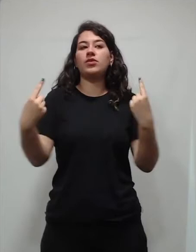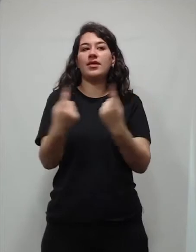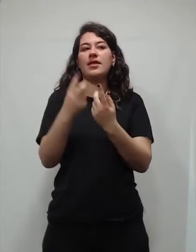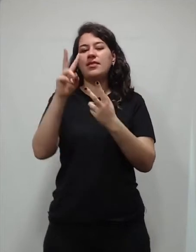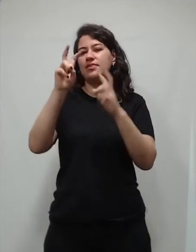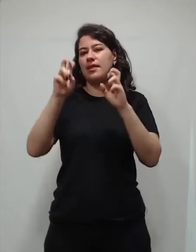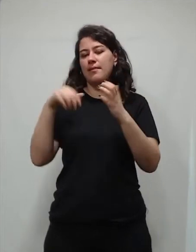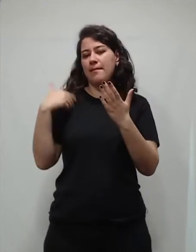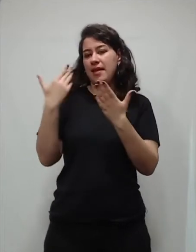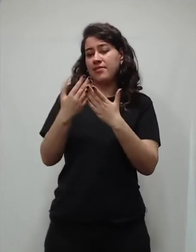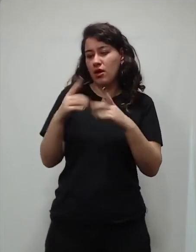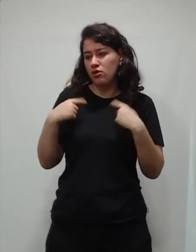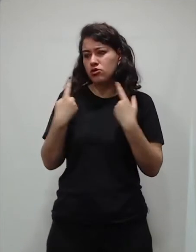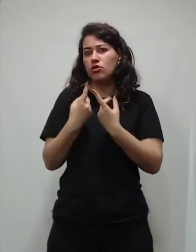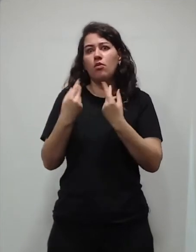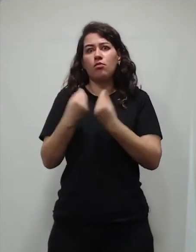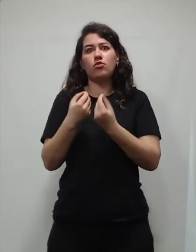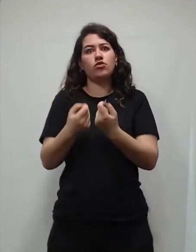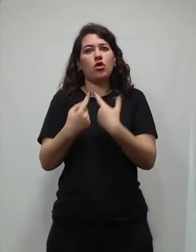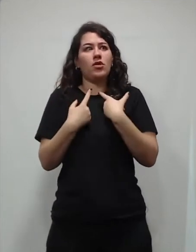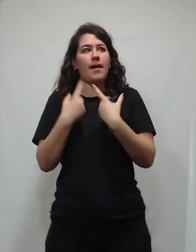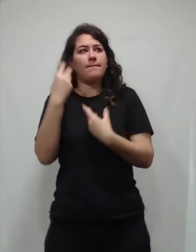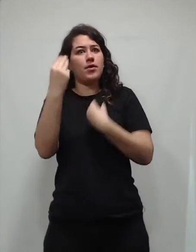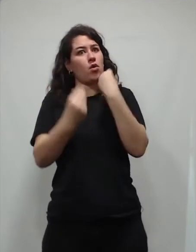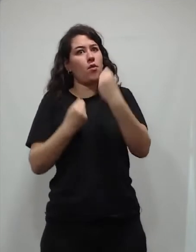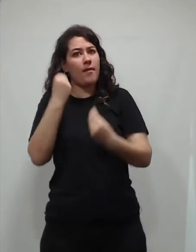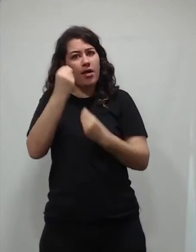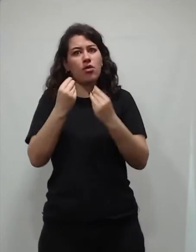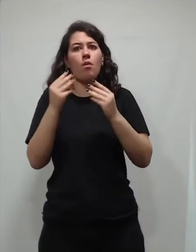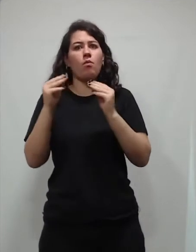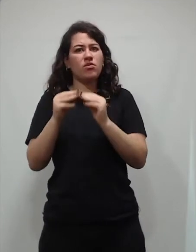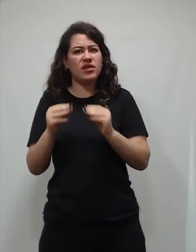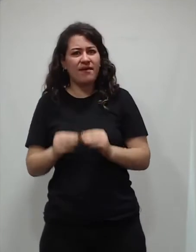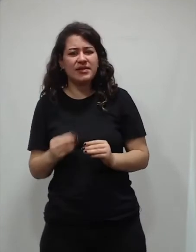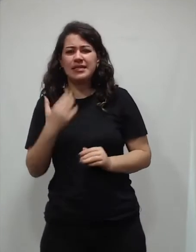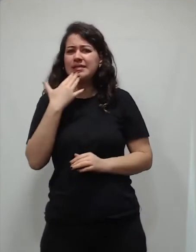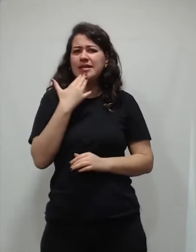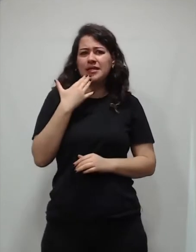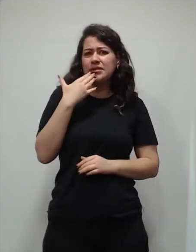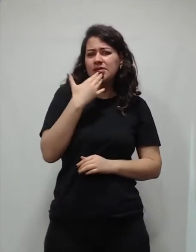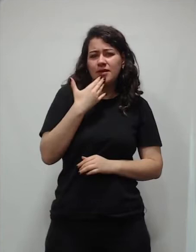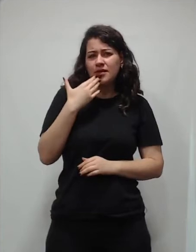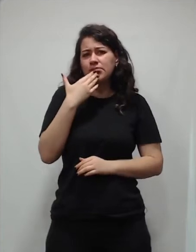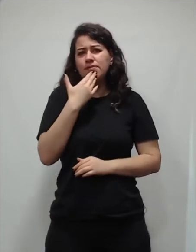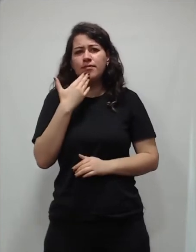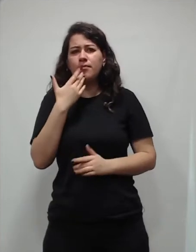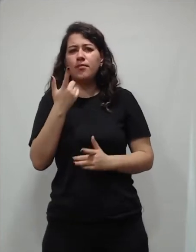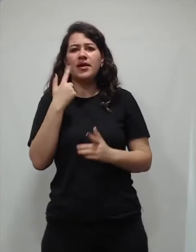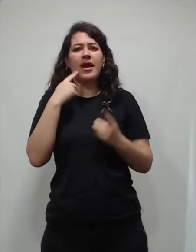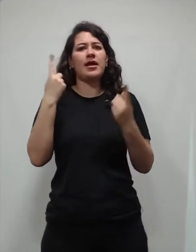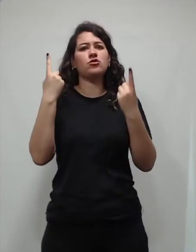fue motivo de muchas preocupaciones, muchas vicisitudes, porque la mesa de diálogo que se generó a nivel de salud y la